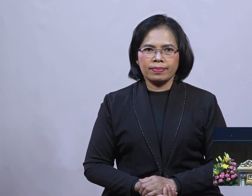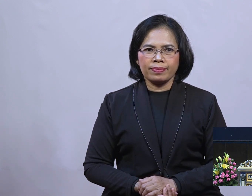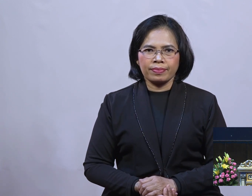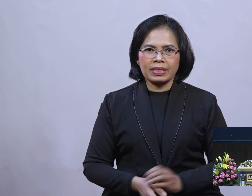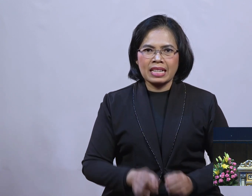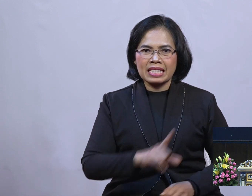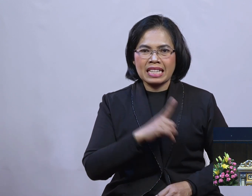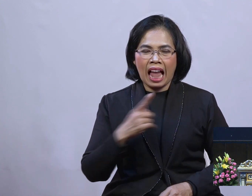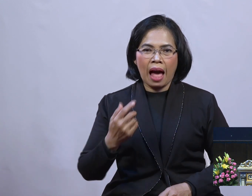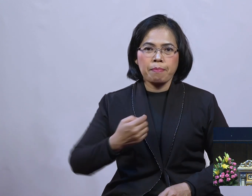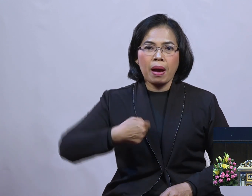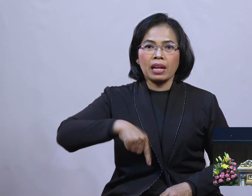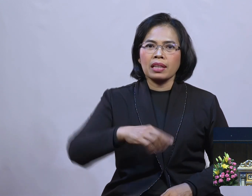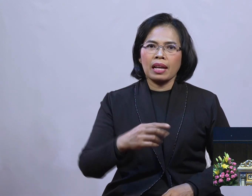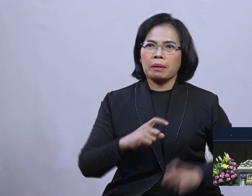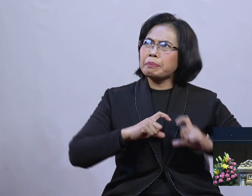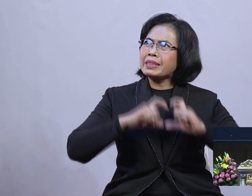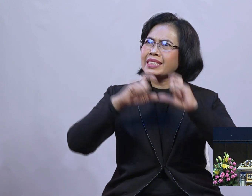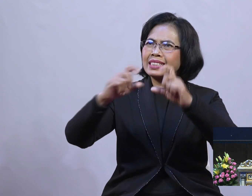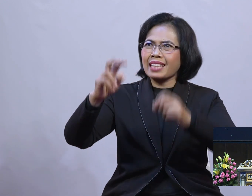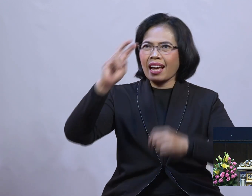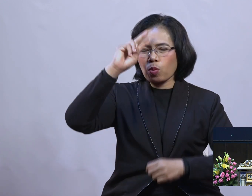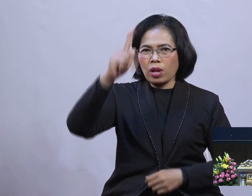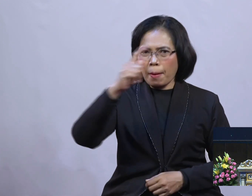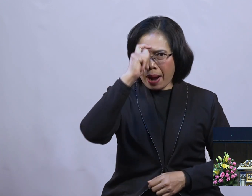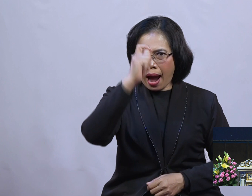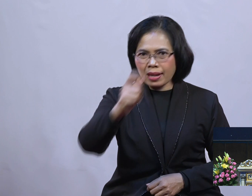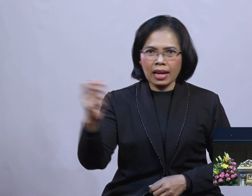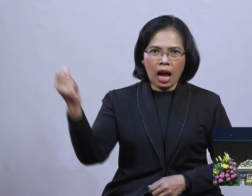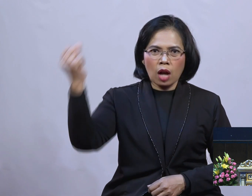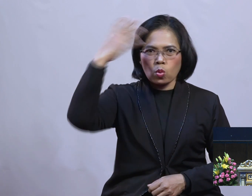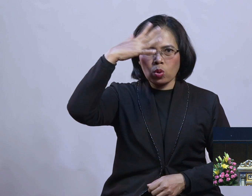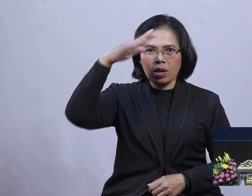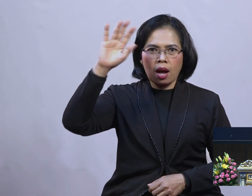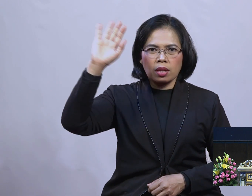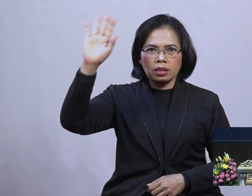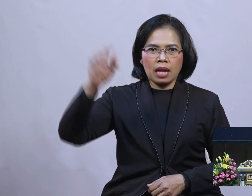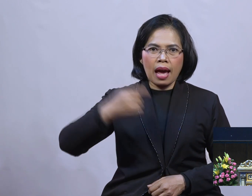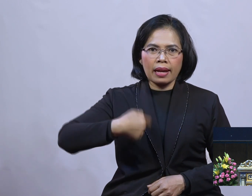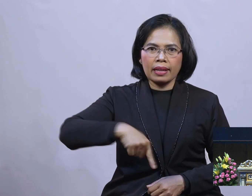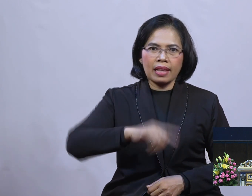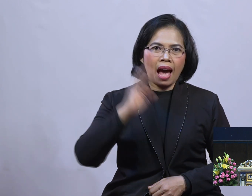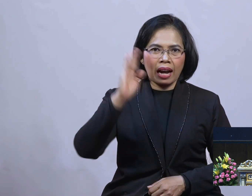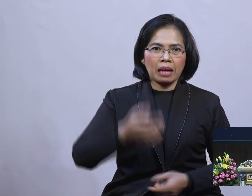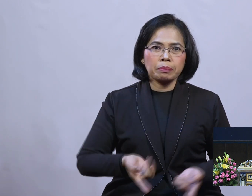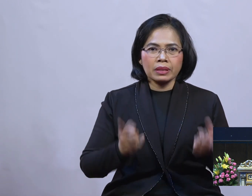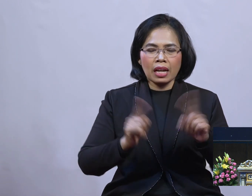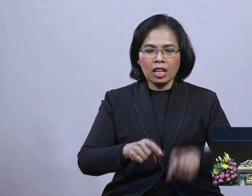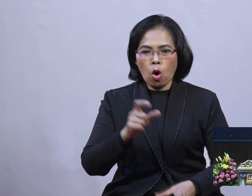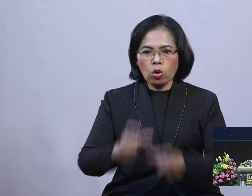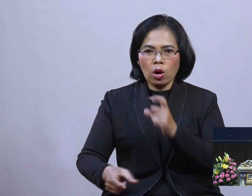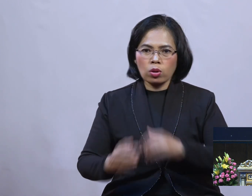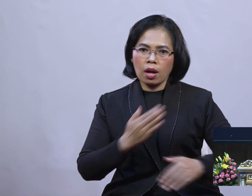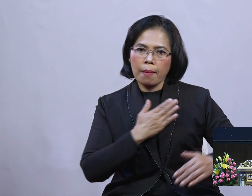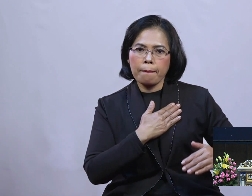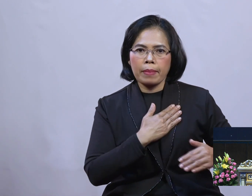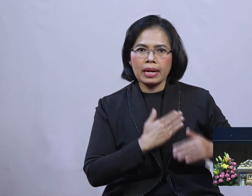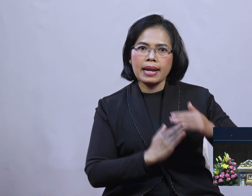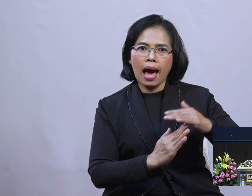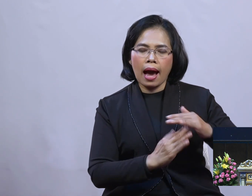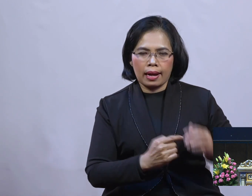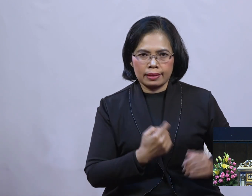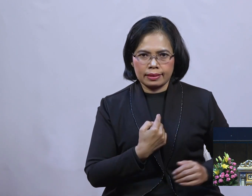Hai selama kita mencintai Tuhan dan menghargai anugrahnya Ayo kita Kediri orang-orang yang merendahkan diri